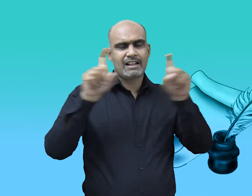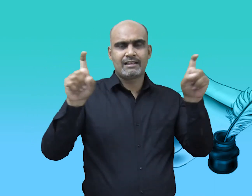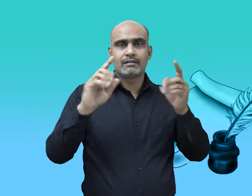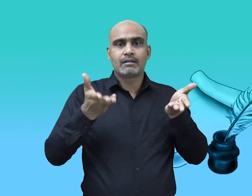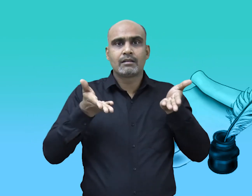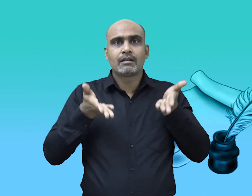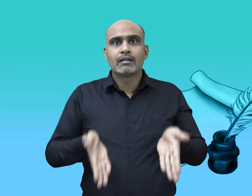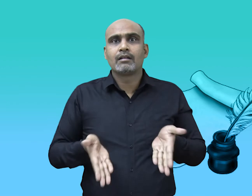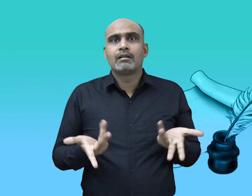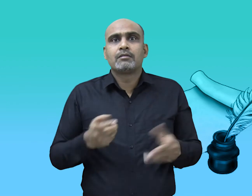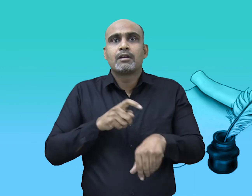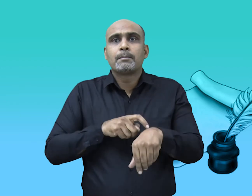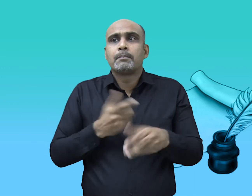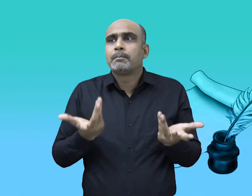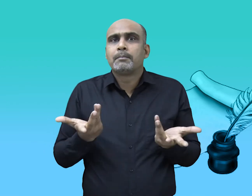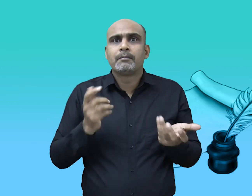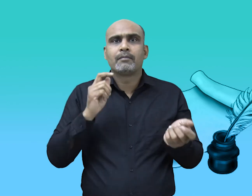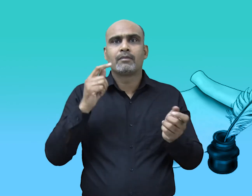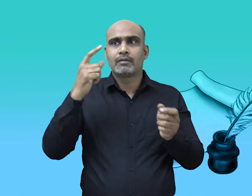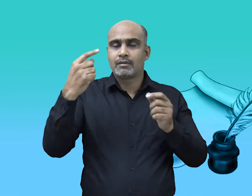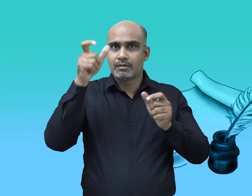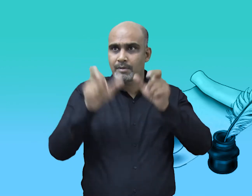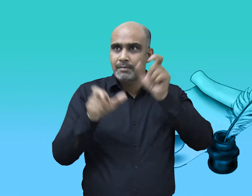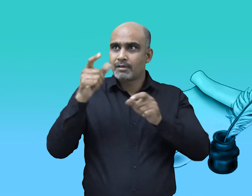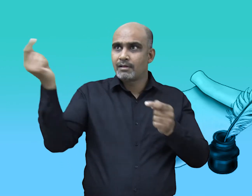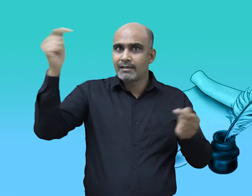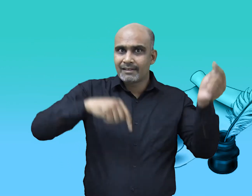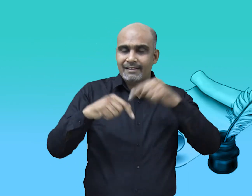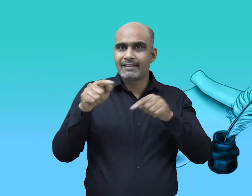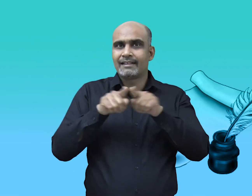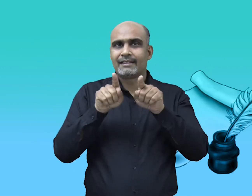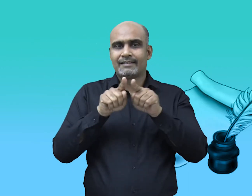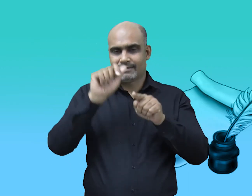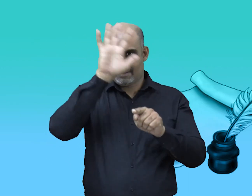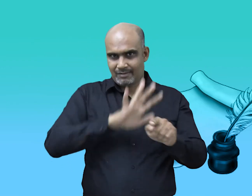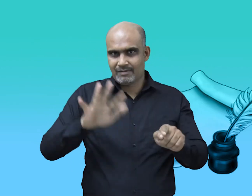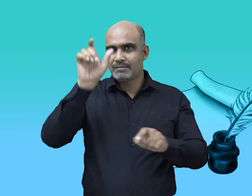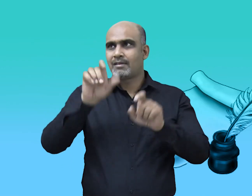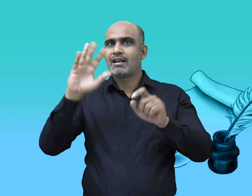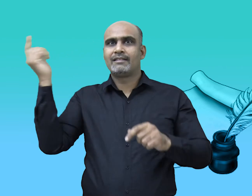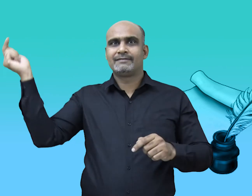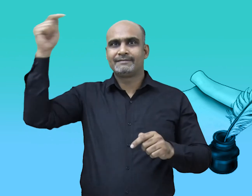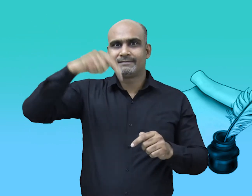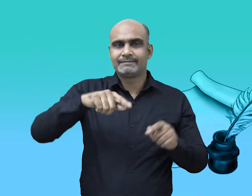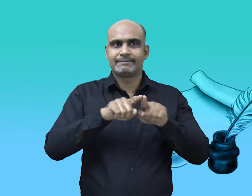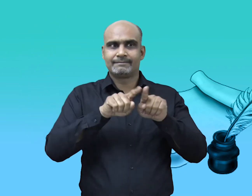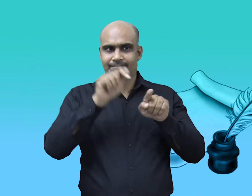हैं, लेकिन यदि दुश्मन हमारे दिमाग में रहता हो तो उससे लड़ना बड़ा ही मुश्किल है।